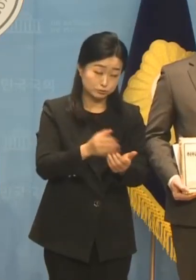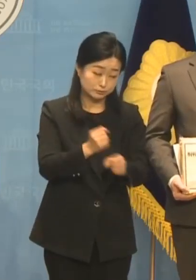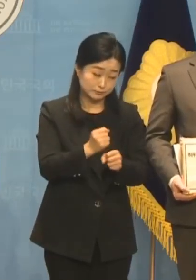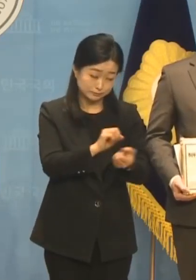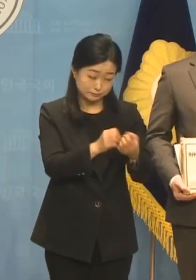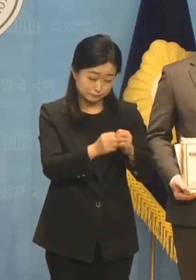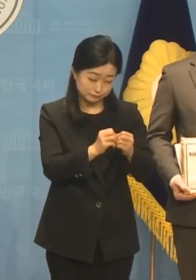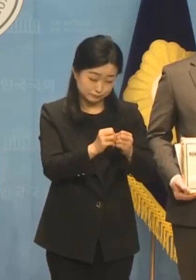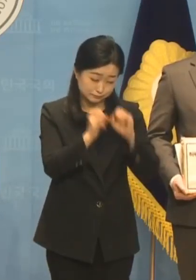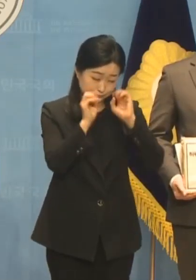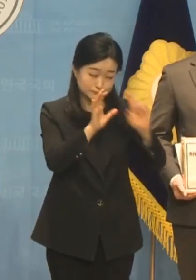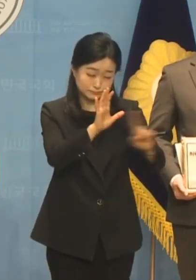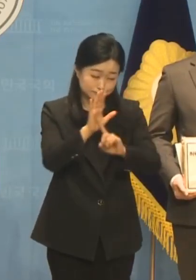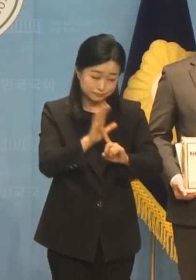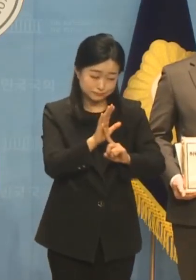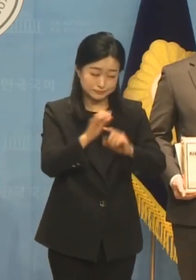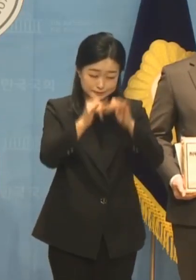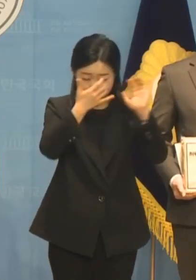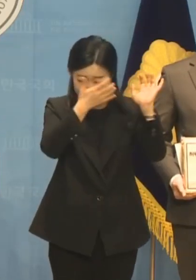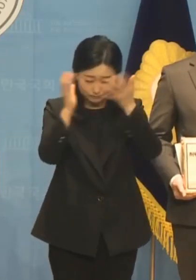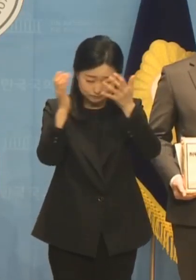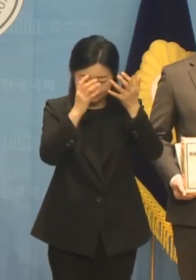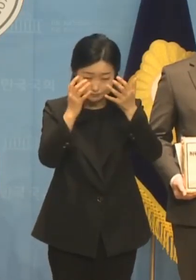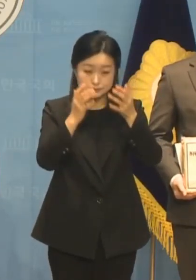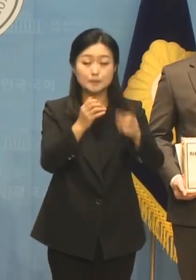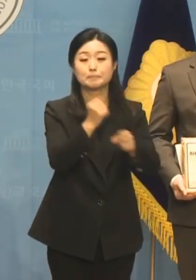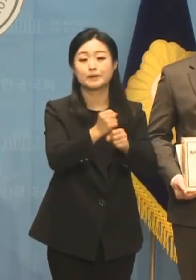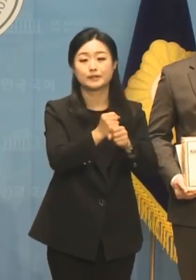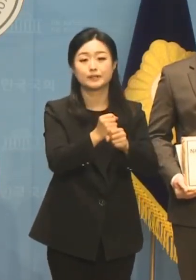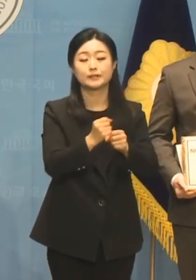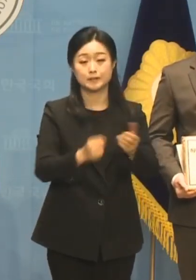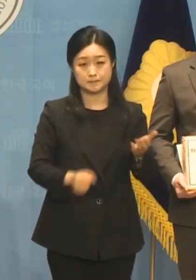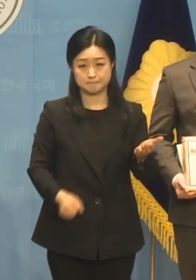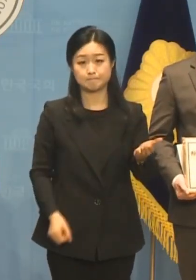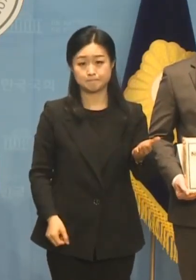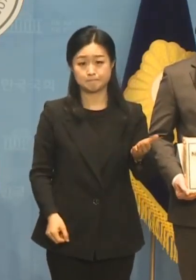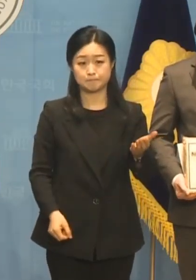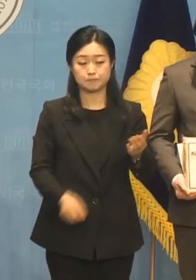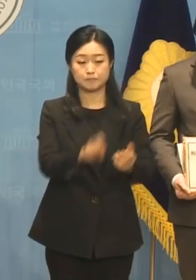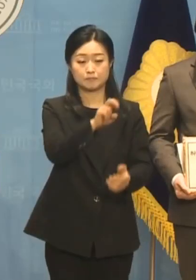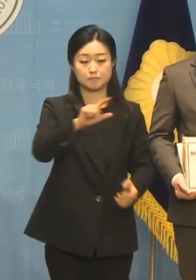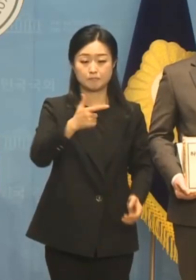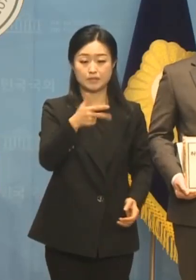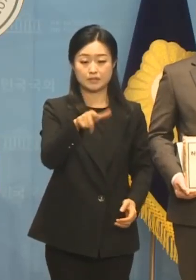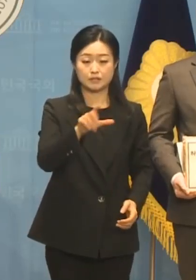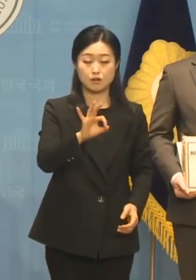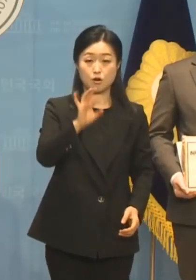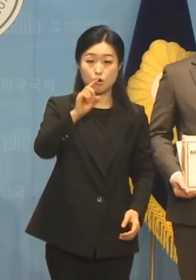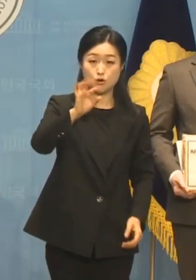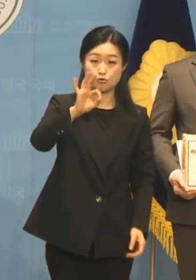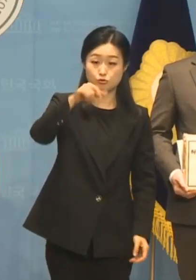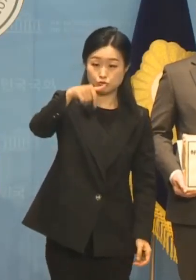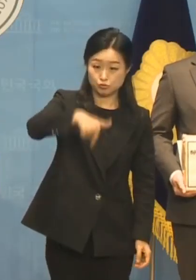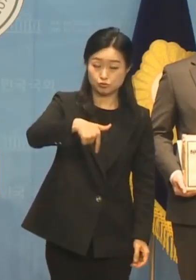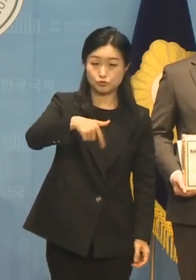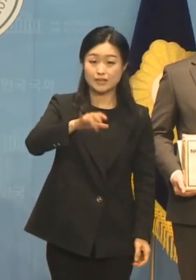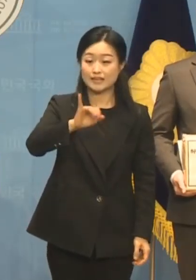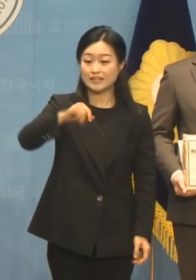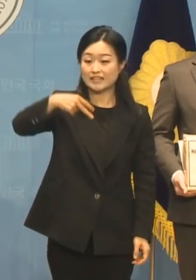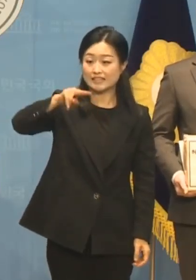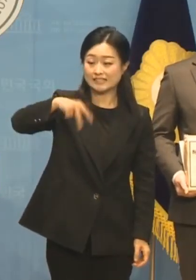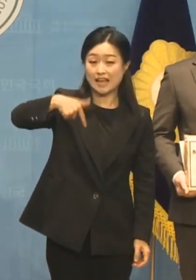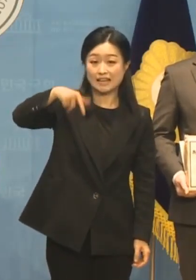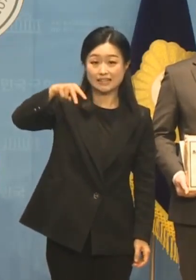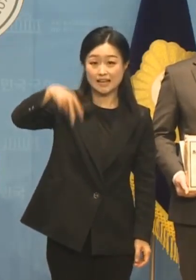조작, 유포하며 사회적 혼란을 야기했습니다. 민경욱과 이사카TV를 운영하는